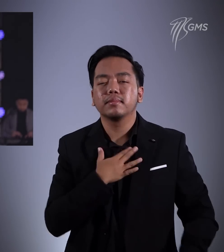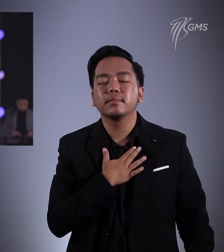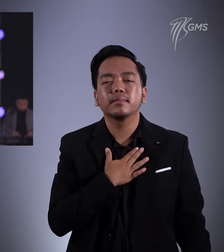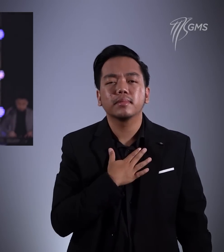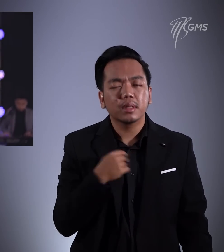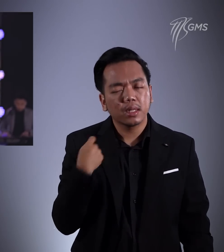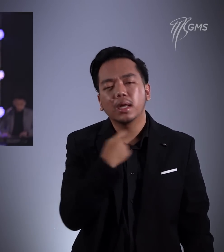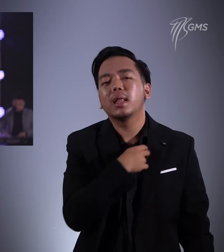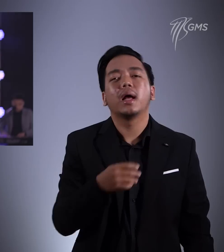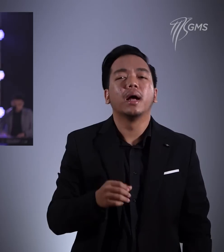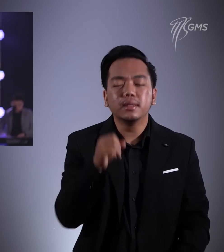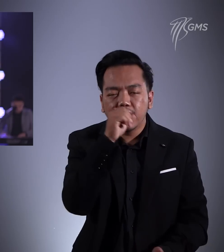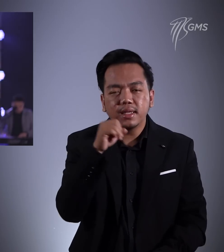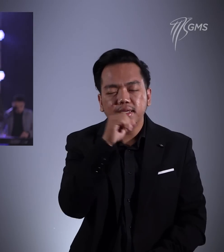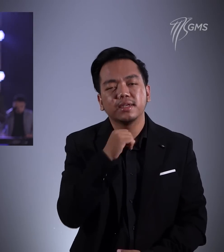hayati lagu ini.